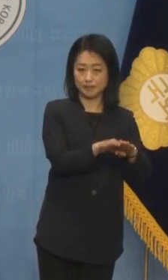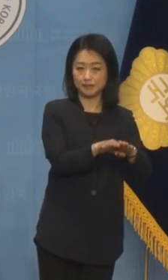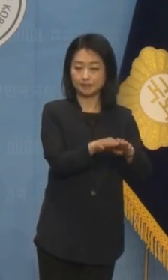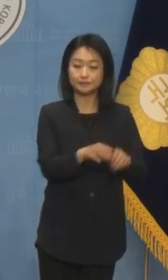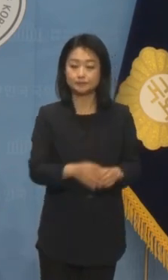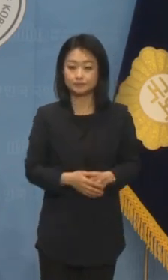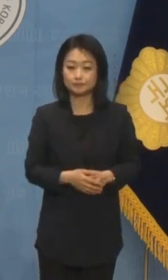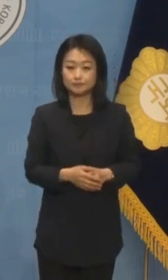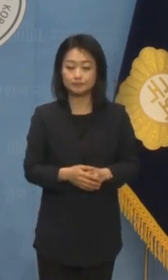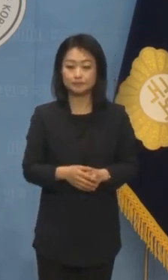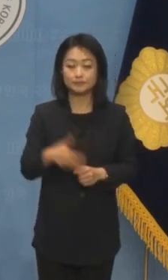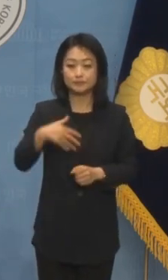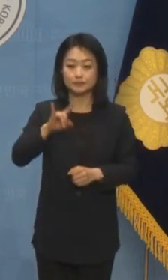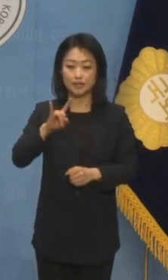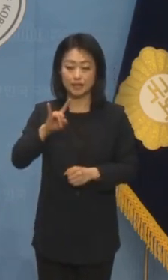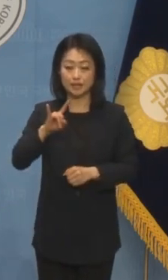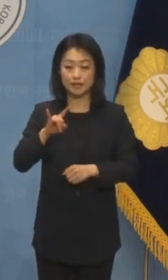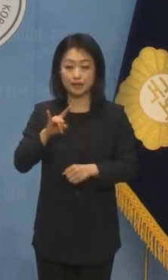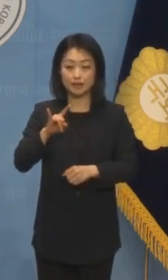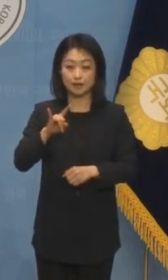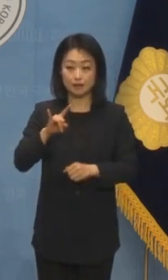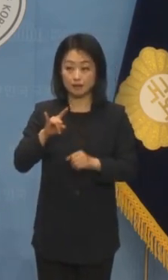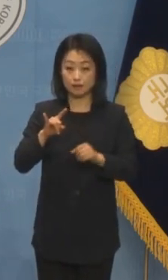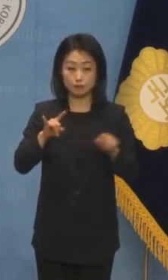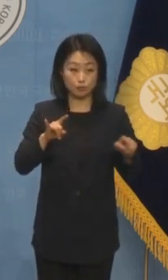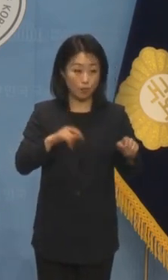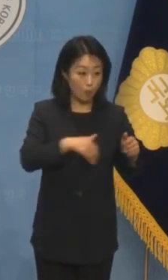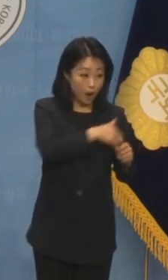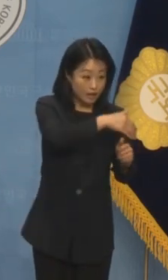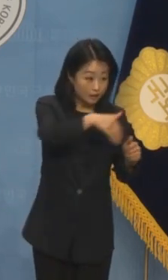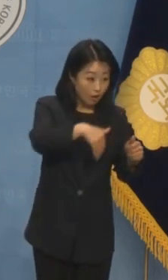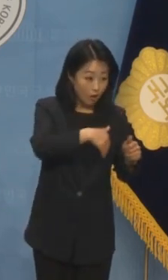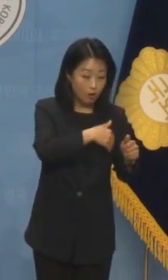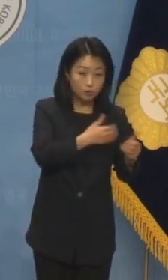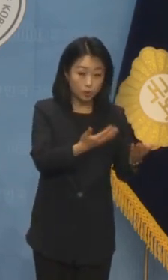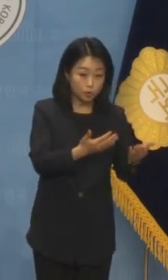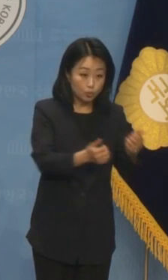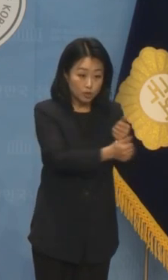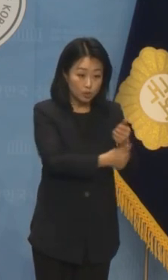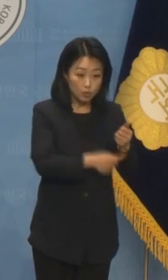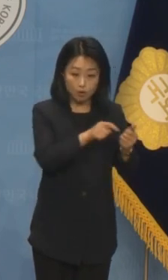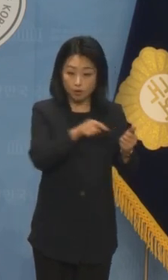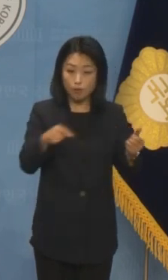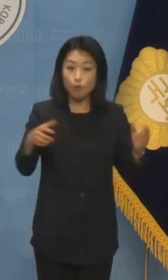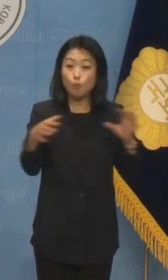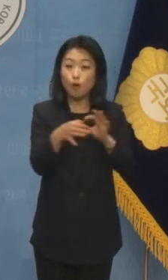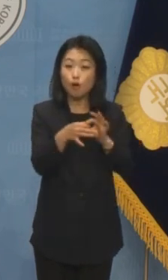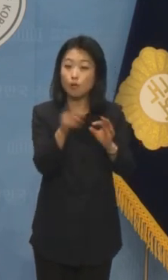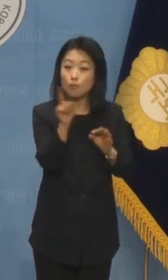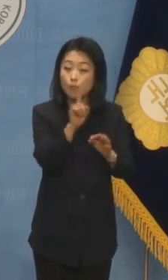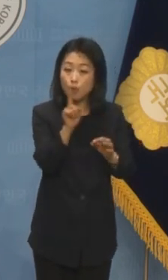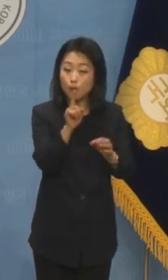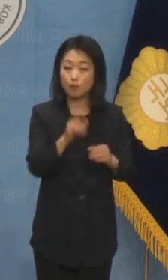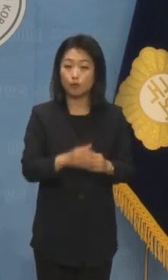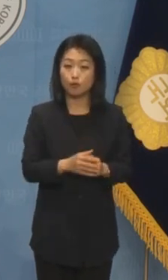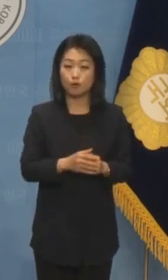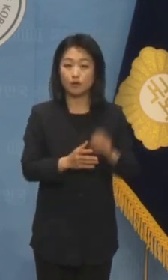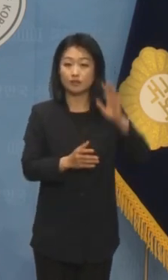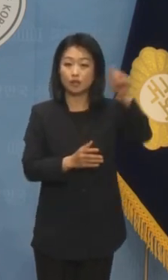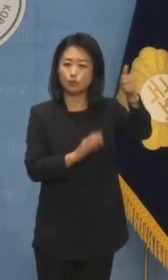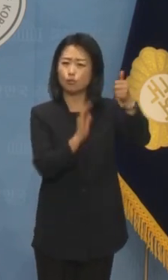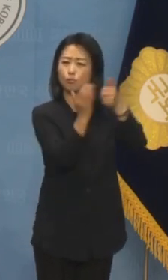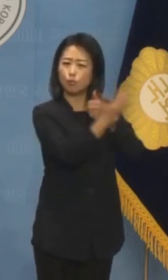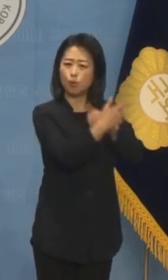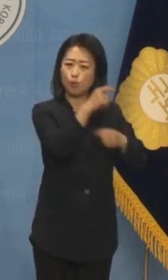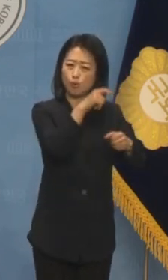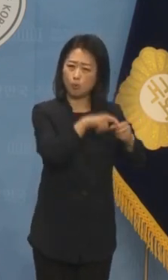최상병 특검과 환노위가 대체 무슨 관련이 있습니까? 대통령 지키려 민생을 볼모로 잡는 지긋지긋한